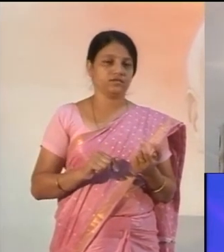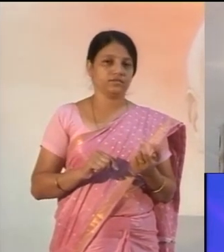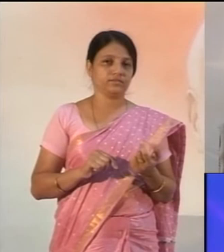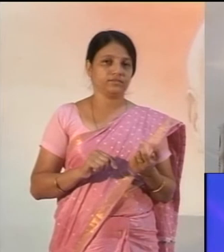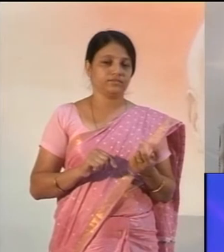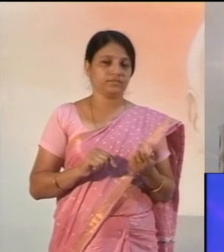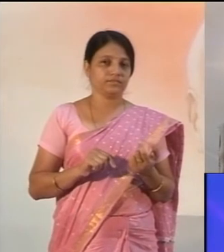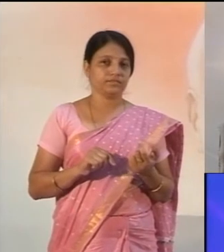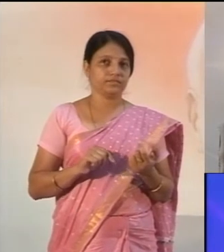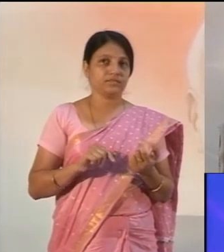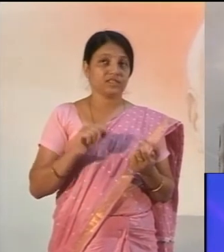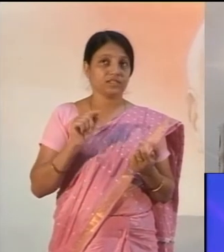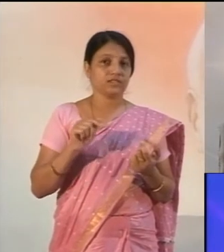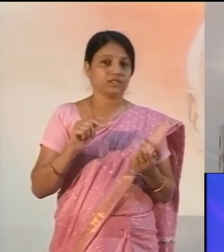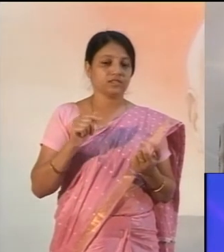कि इस धरती पर